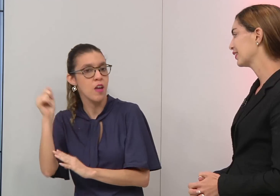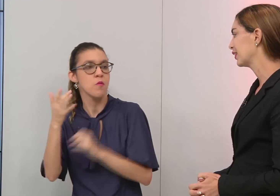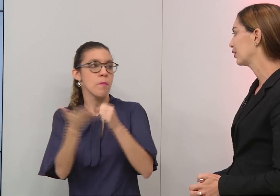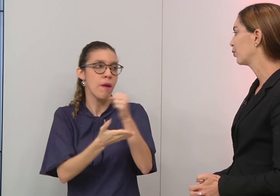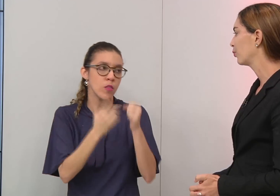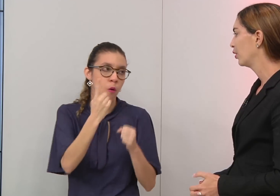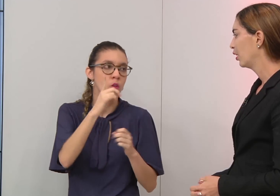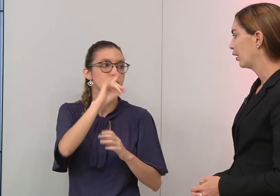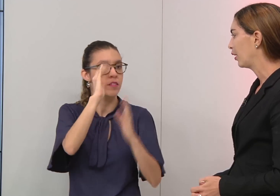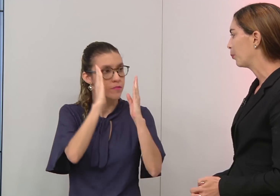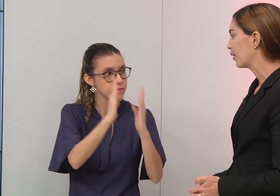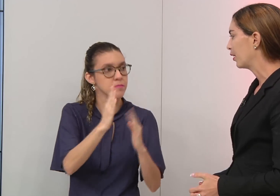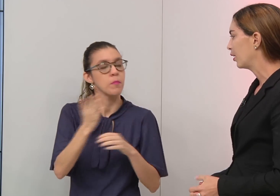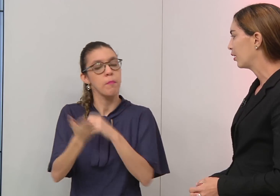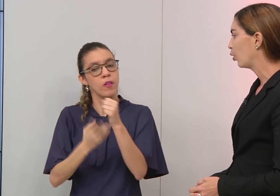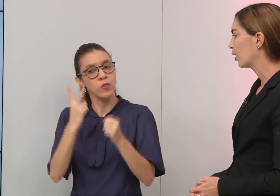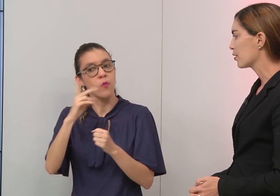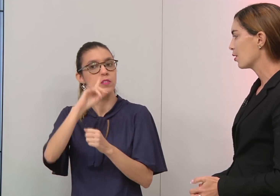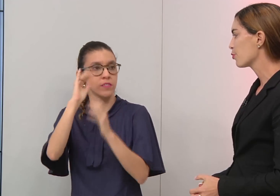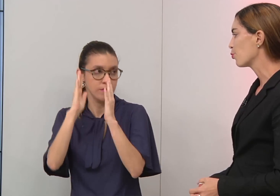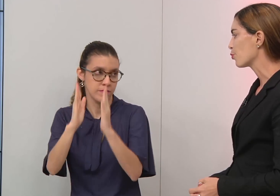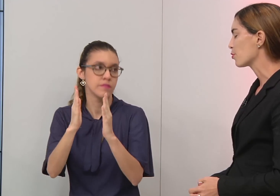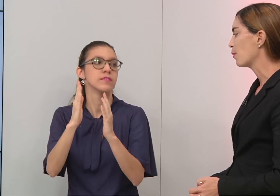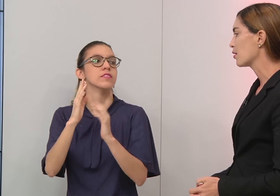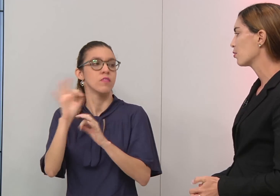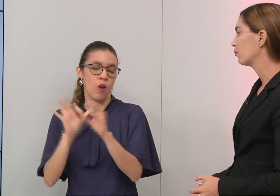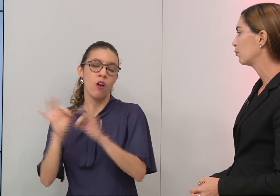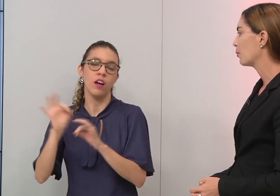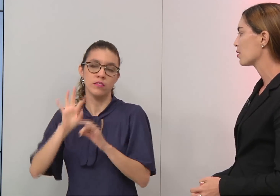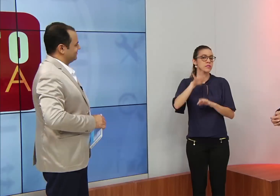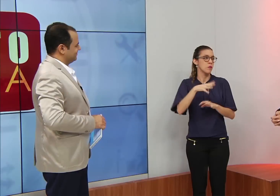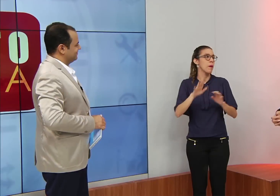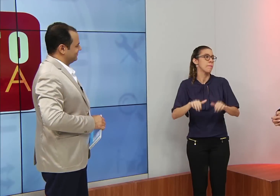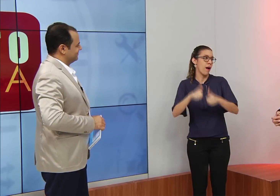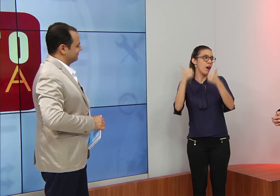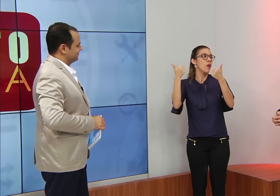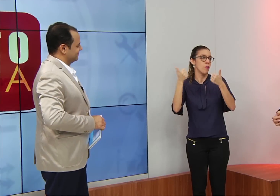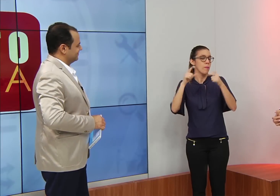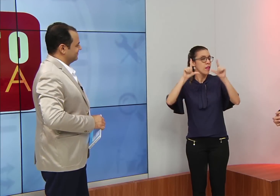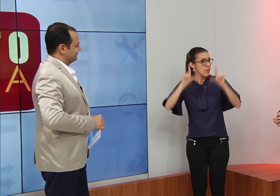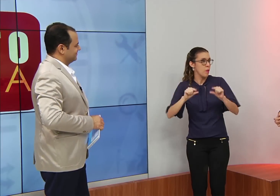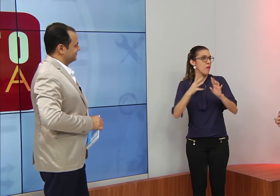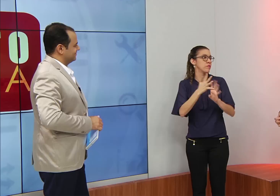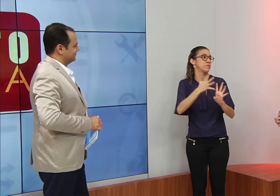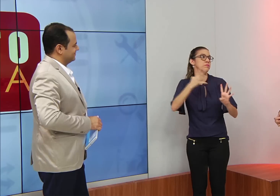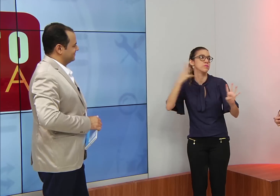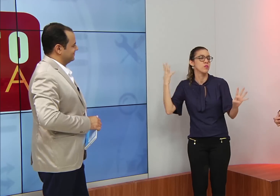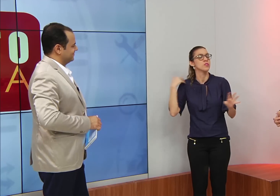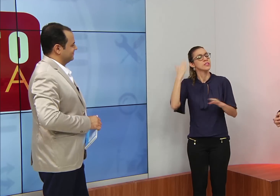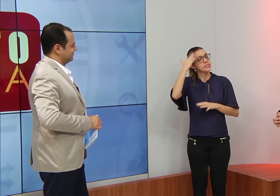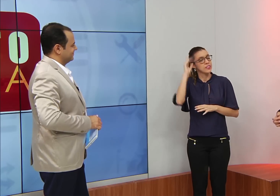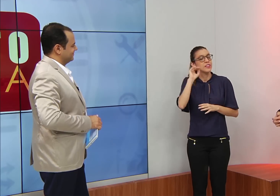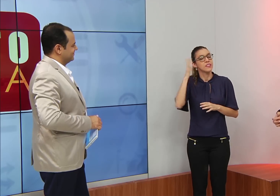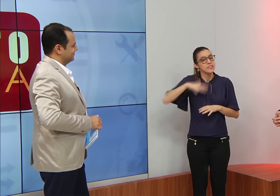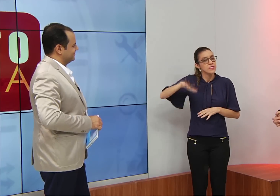organização para organizar os cursos, básico 1, básico 2. E agora,